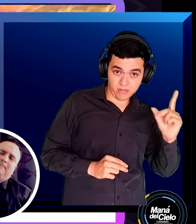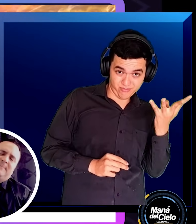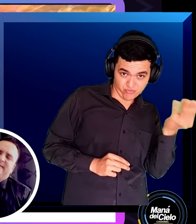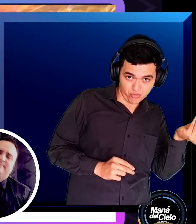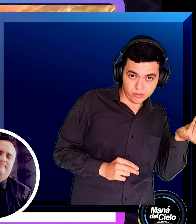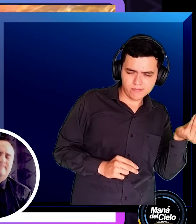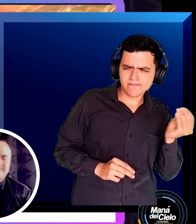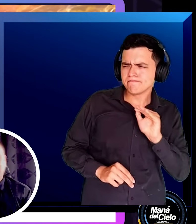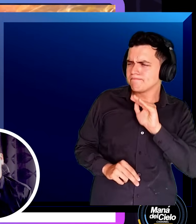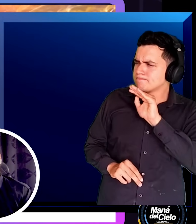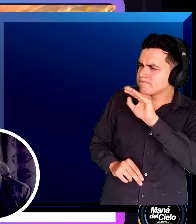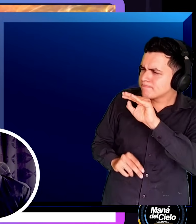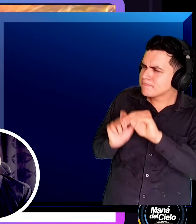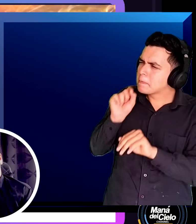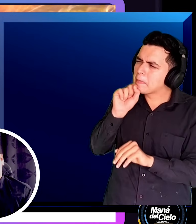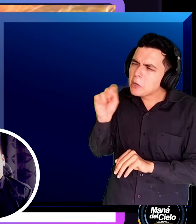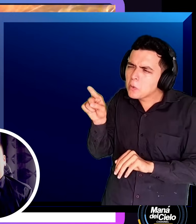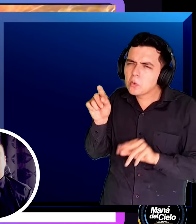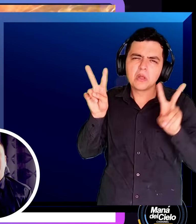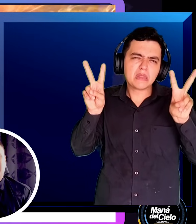¿Qué tiene que ver